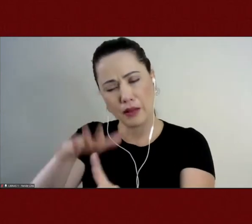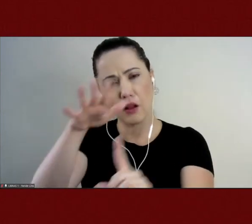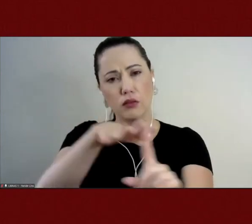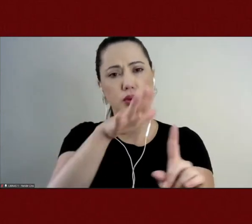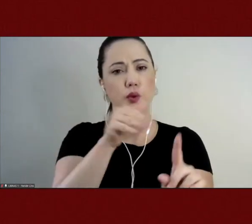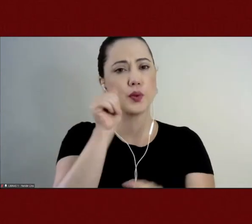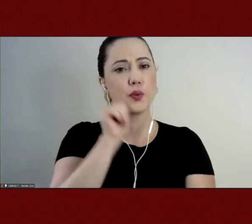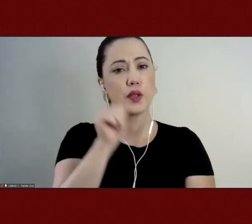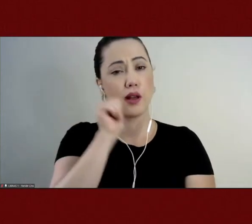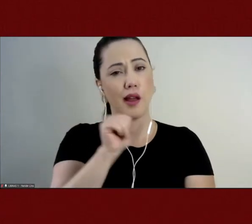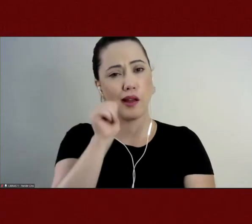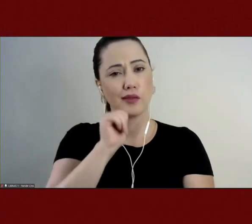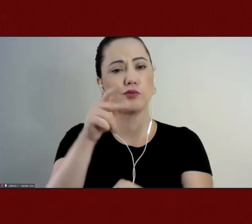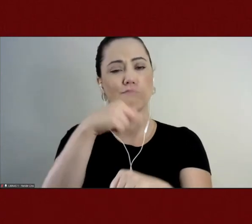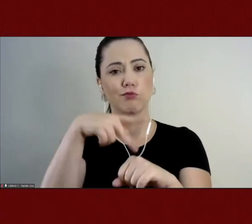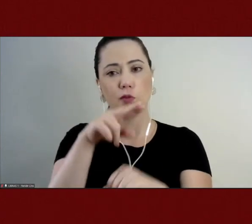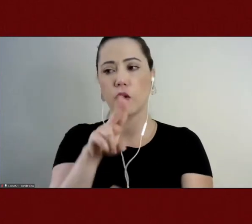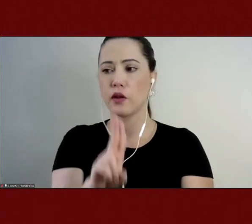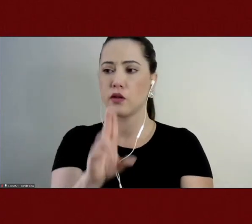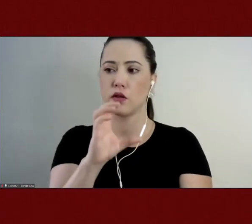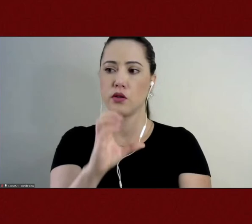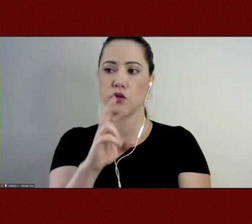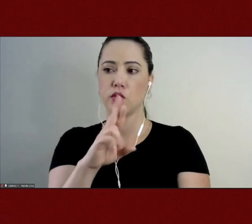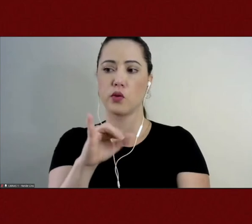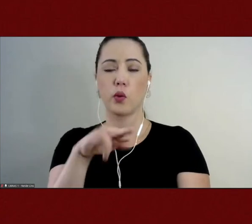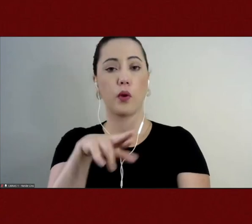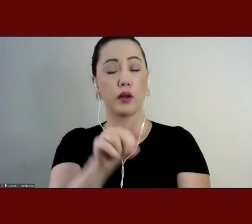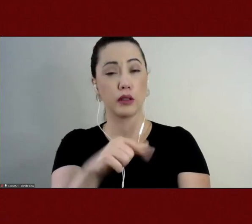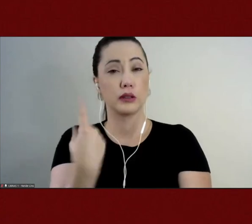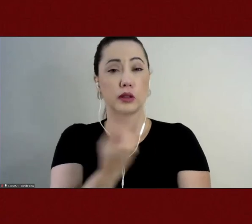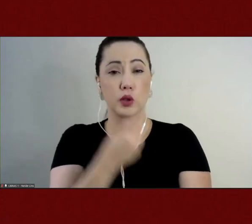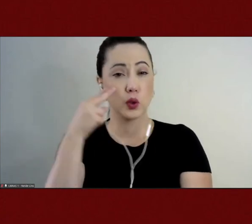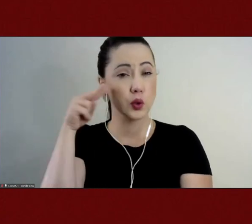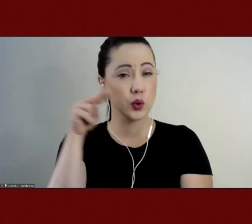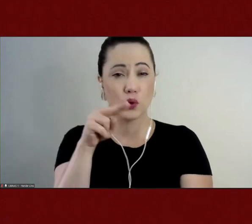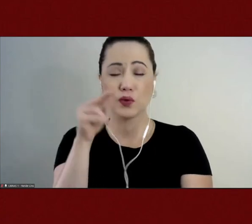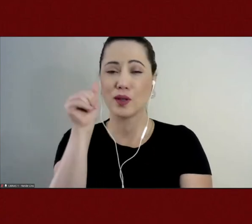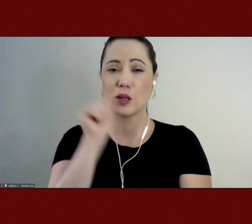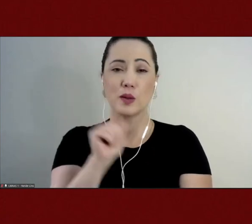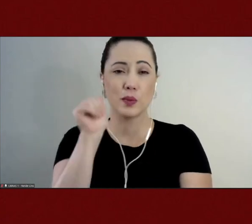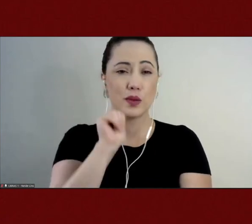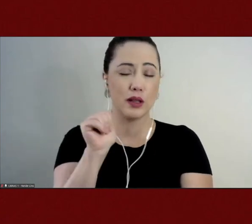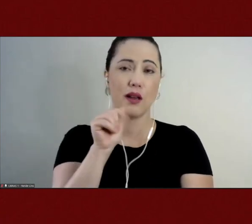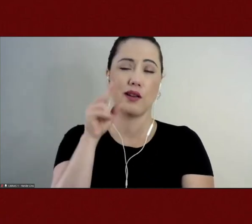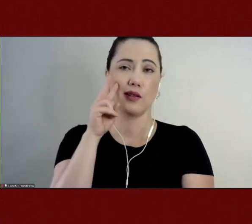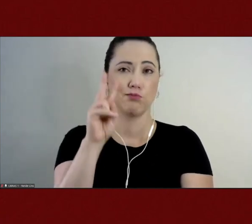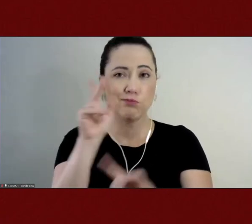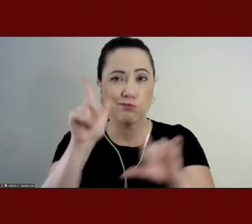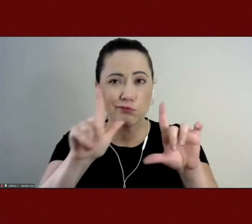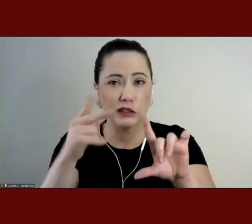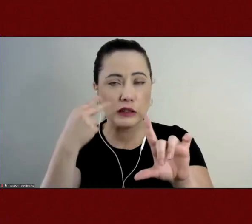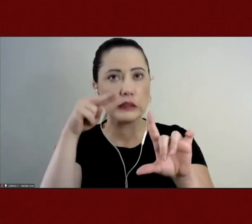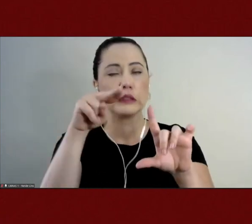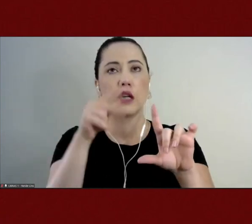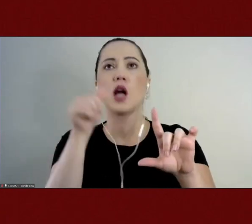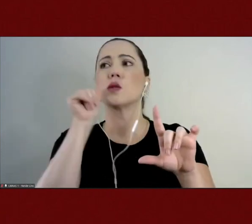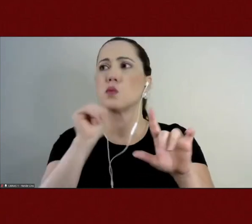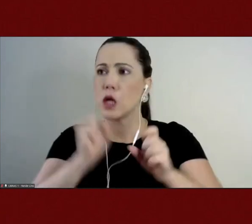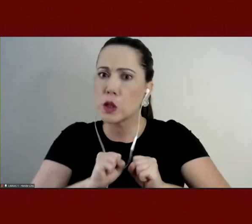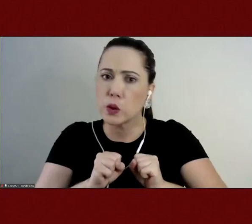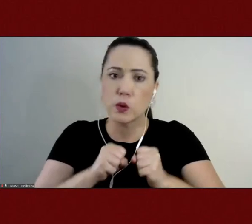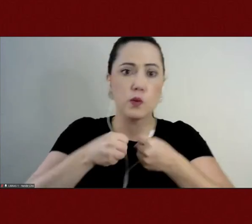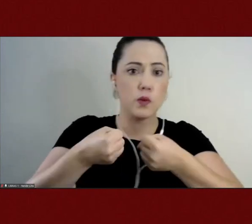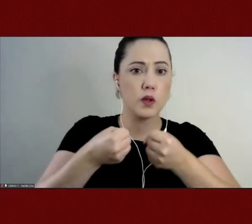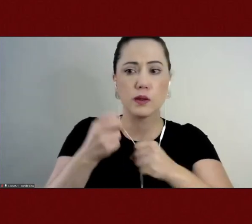mulheres, bravas mulheres, a gente tem acompanhado pelos noticiários o quanto elas têm se esforçado para proteger os seus familiares,